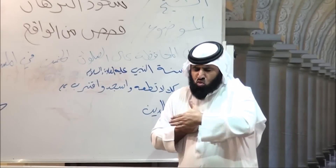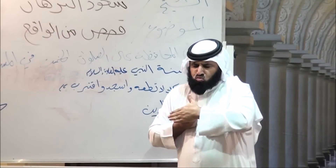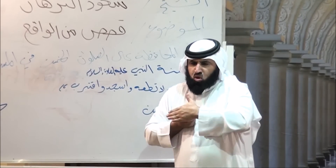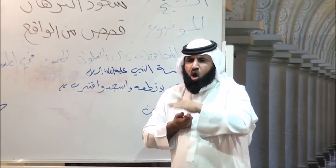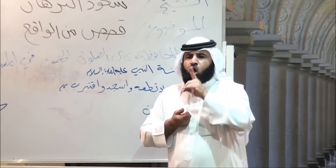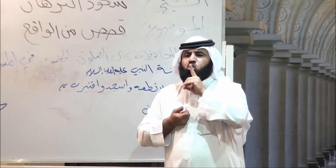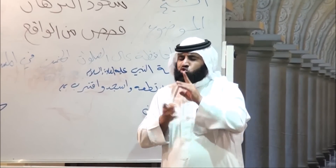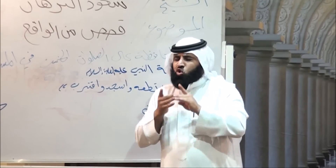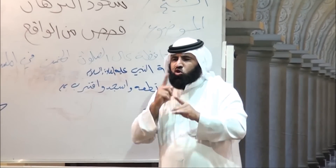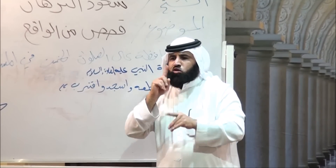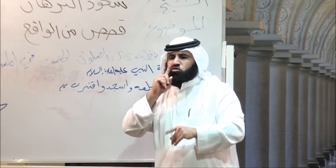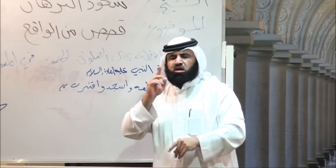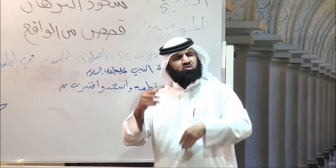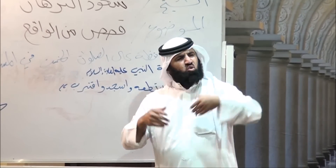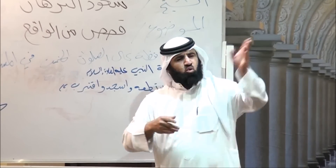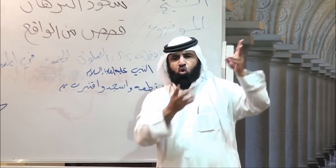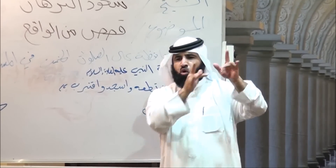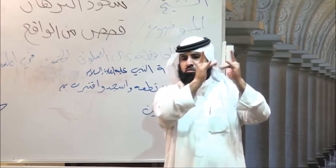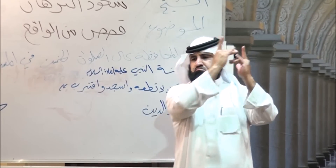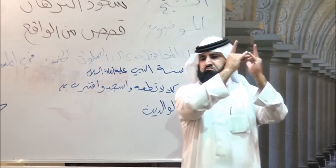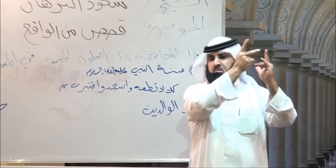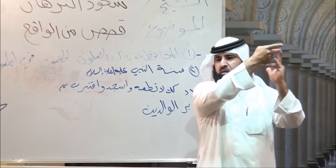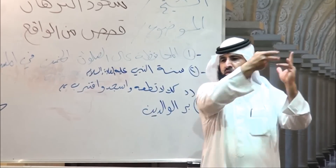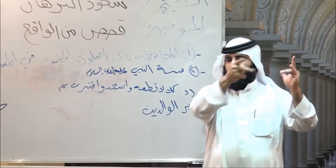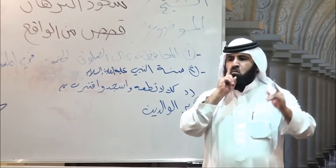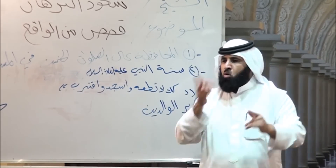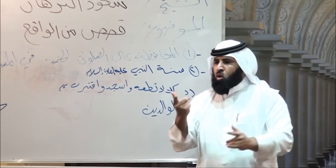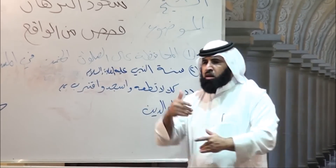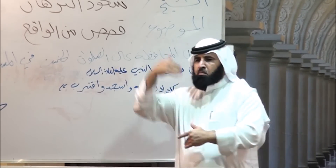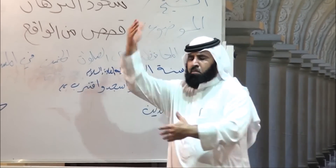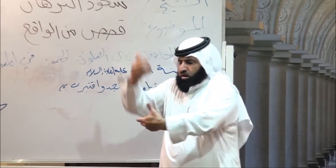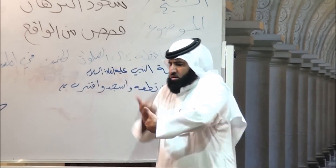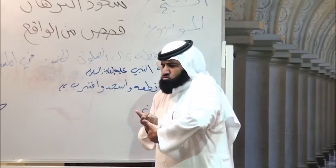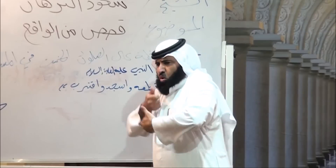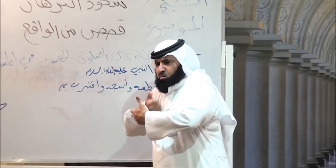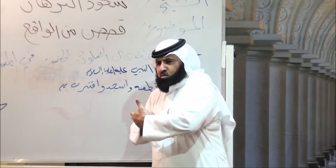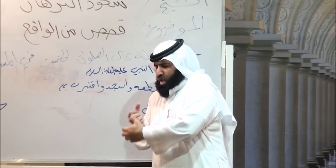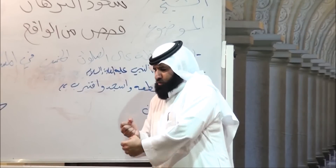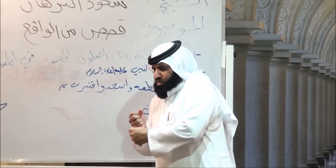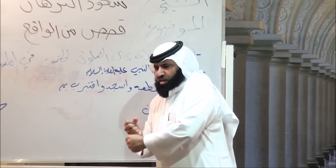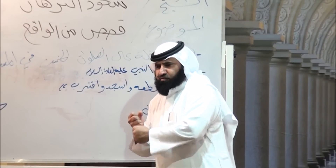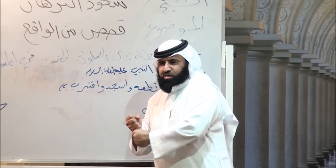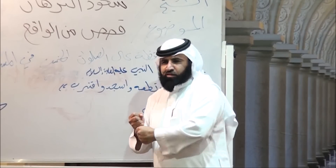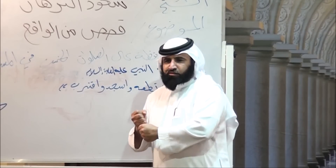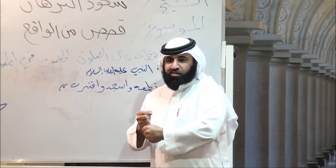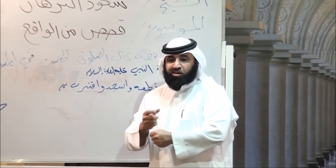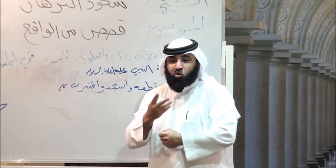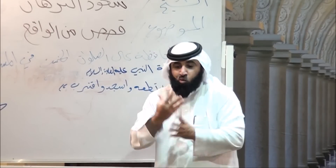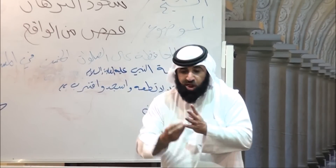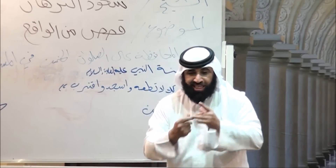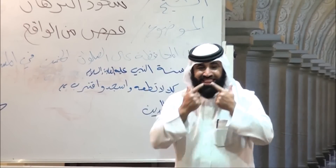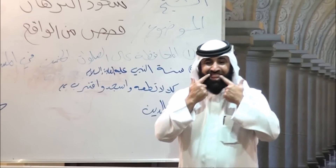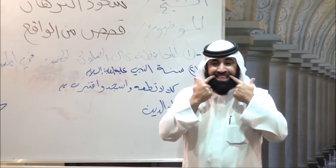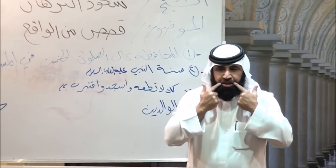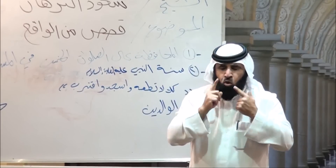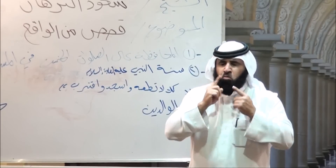مال لا تريد منك مقابل هي سعيدة إذا رأتك سعيد